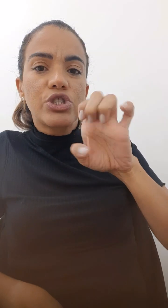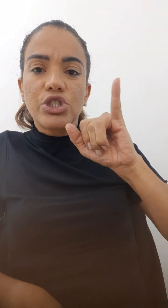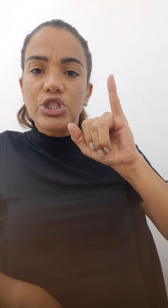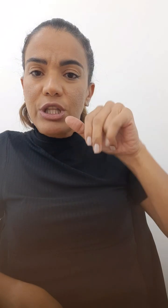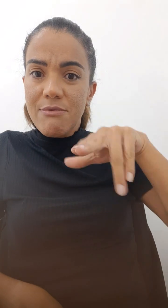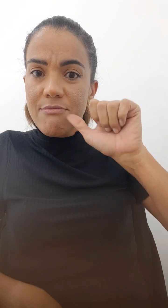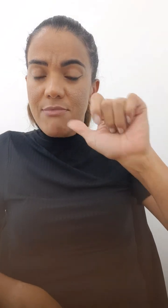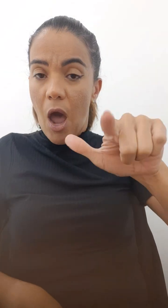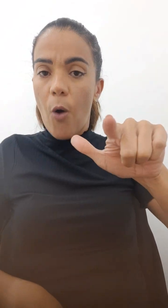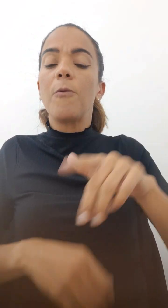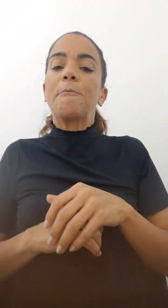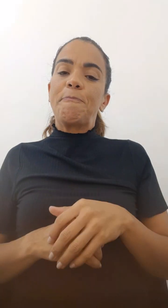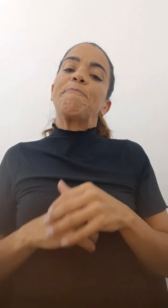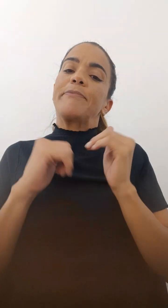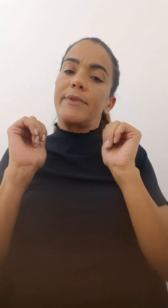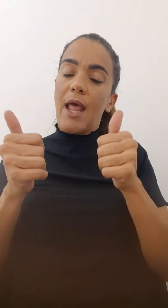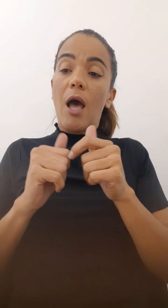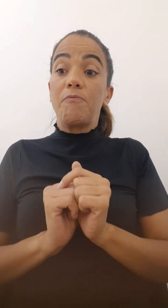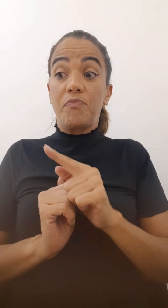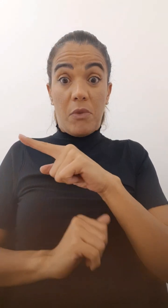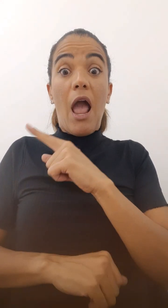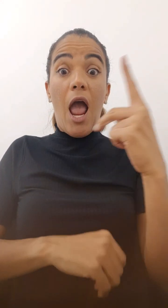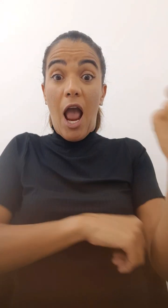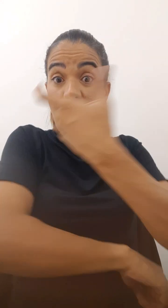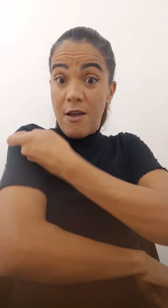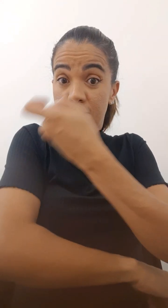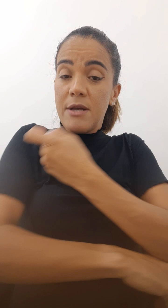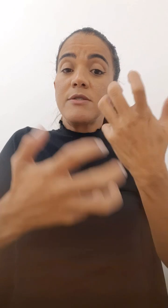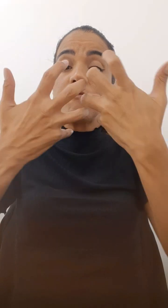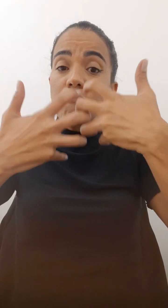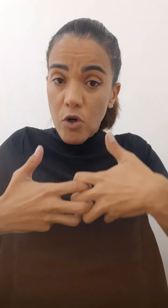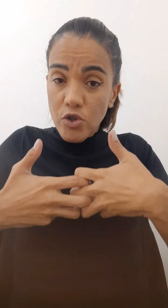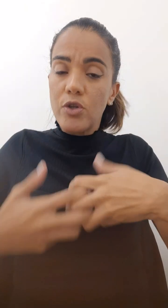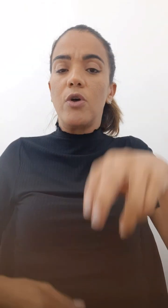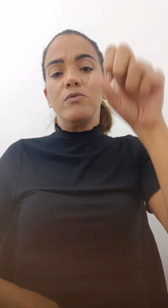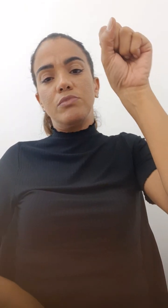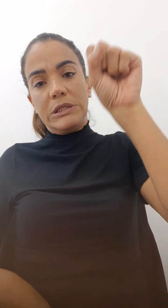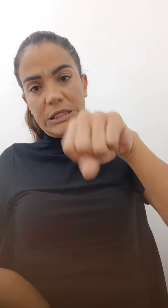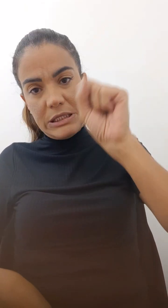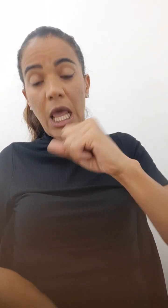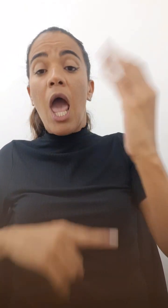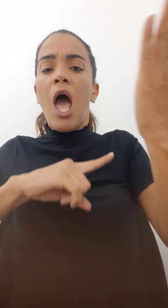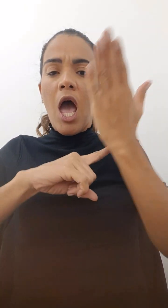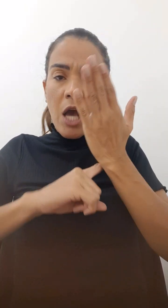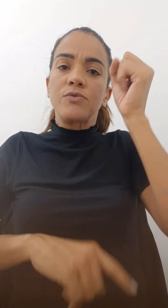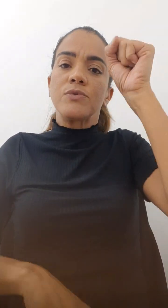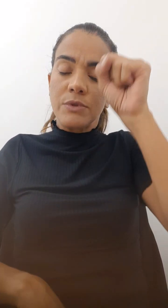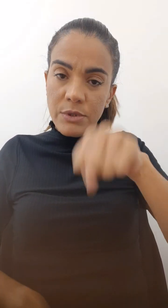assim como chamamos, tá bom? A vacina funciona sim, óbvio, ela